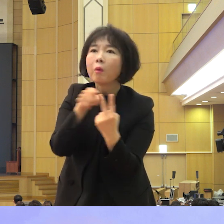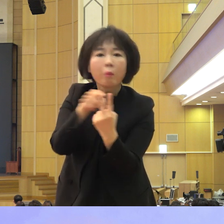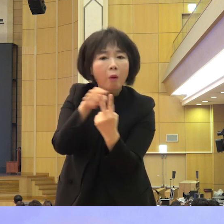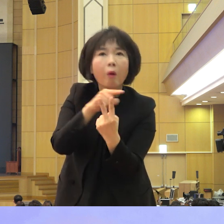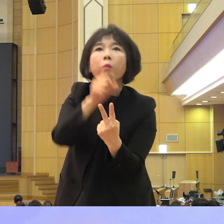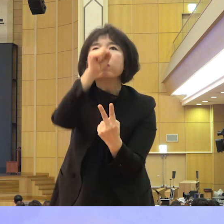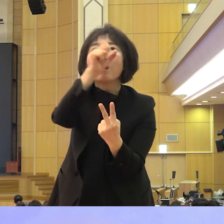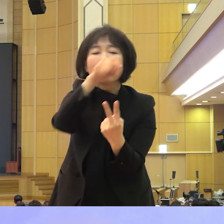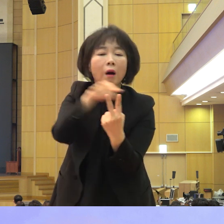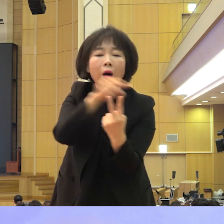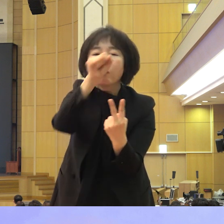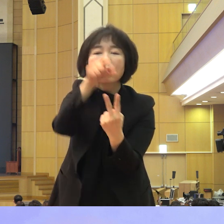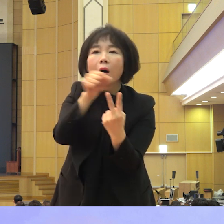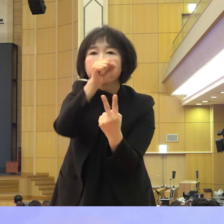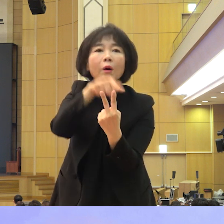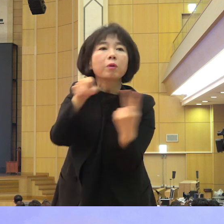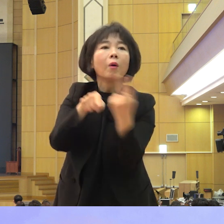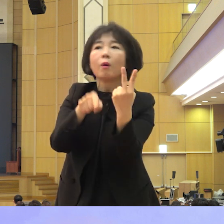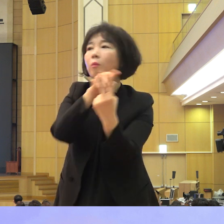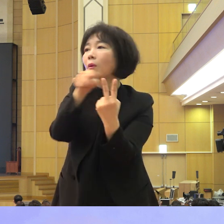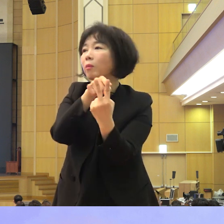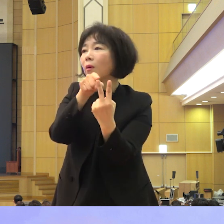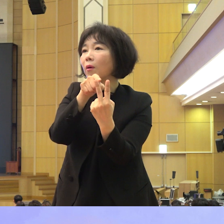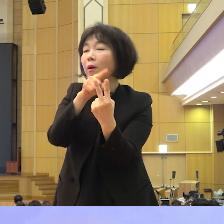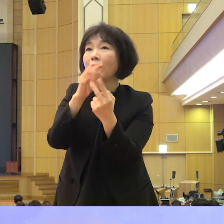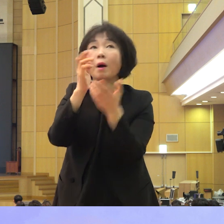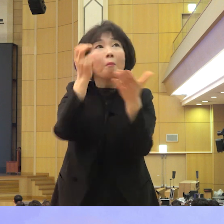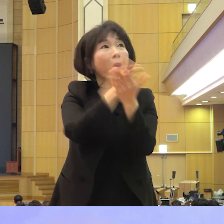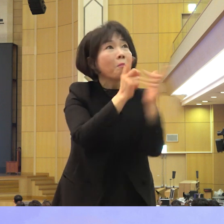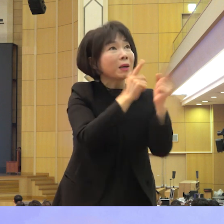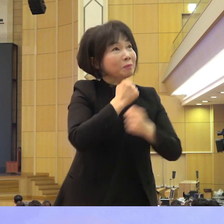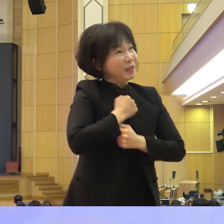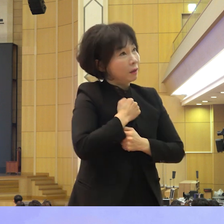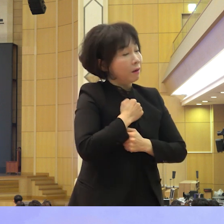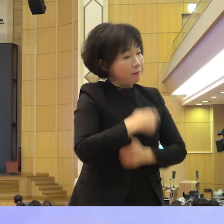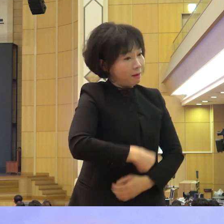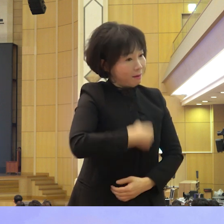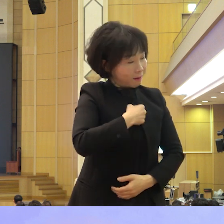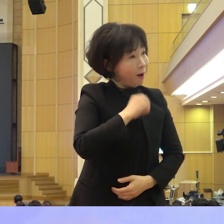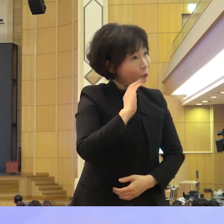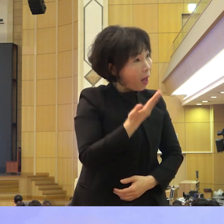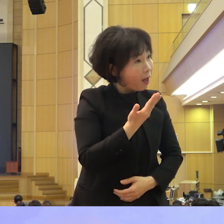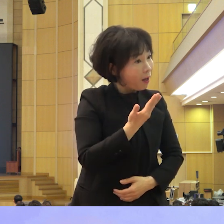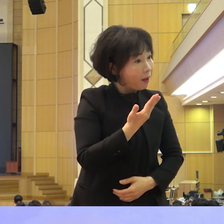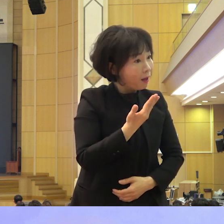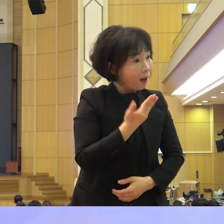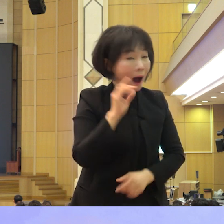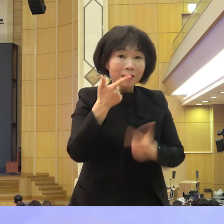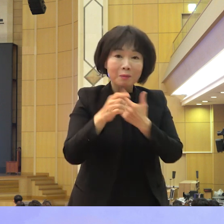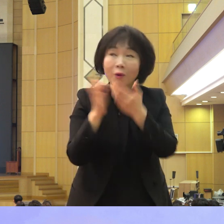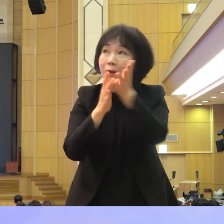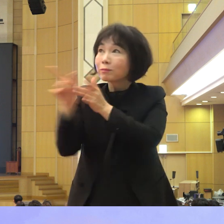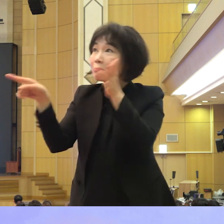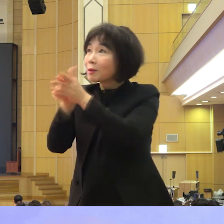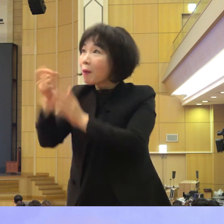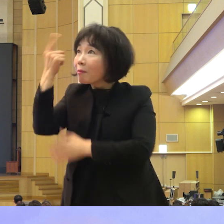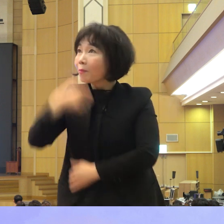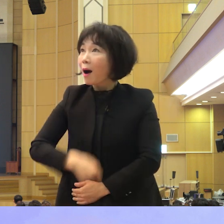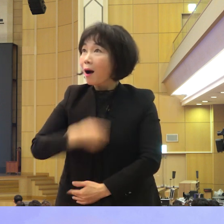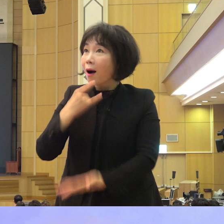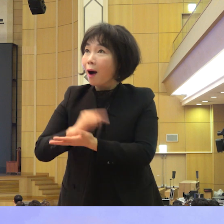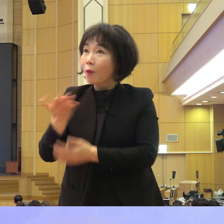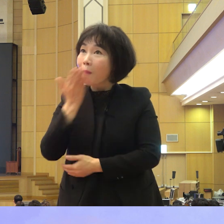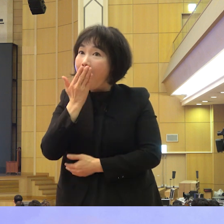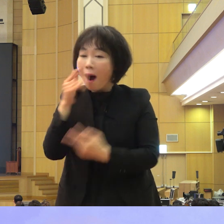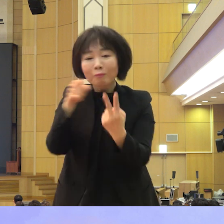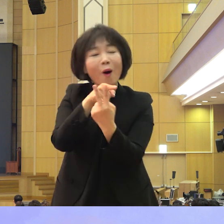율법의 말씀에 따라 의를 이룬다. 그러면 내 영혼이 살리라. 또는